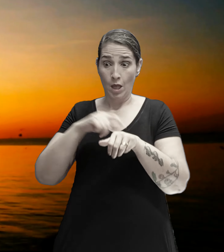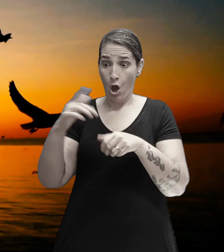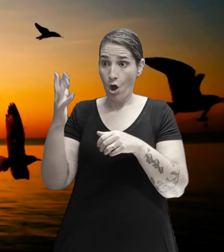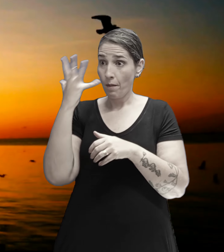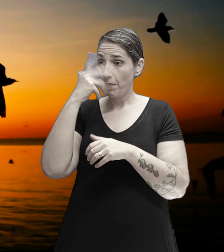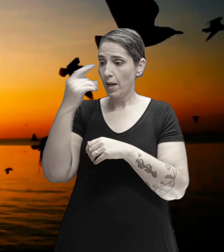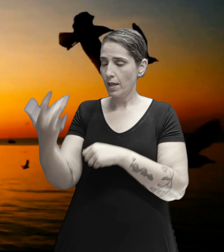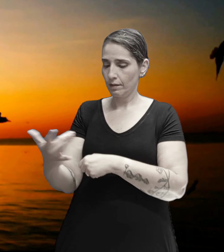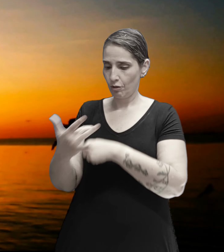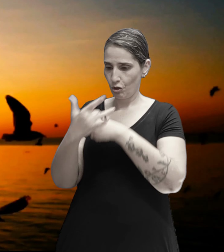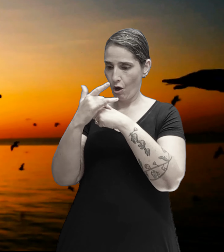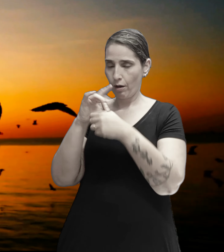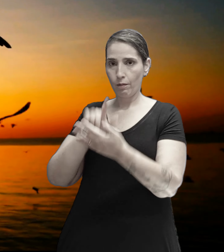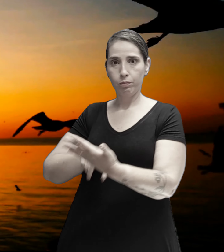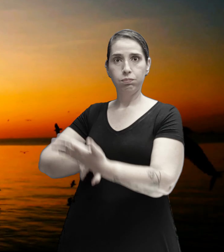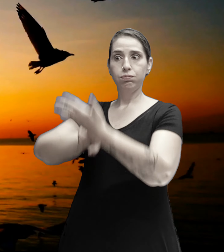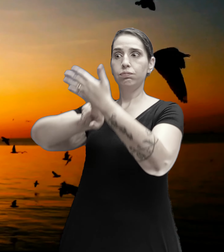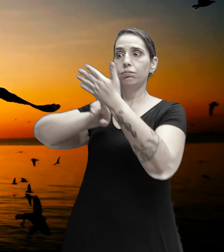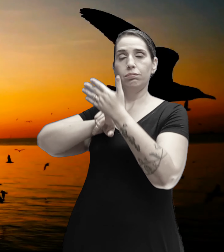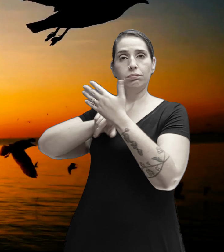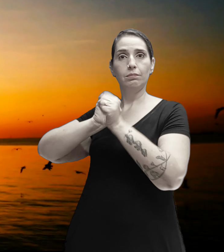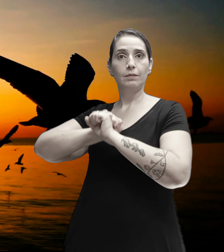tocar, nos revela.